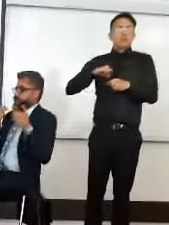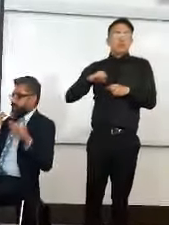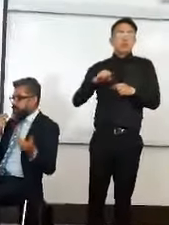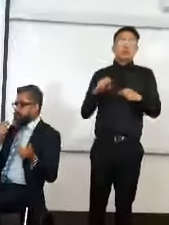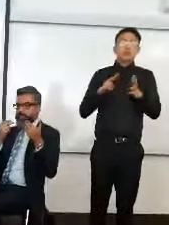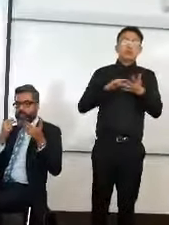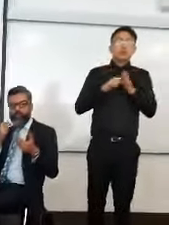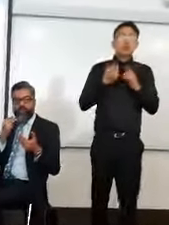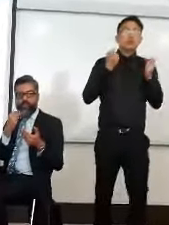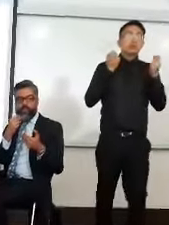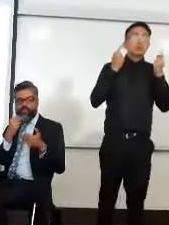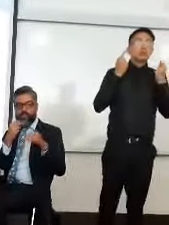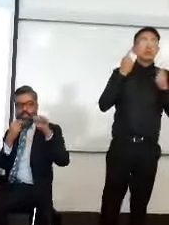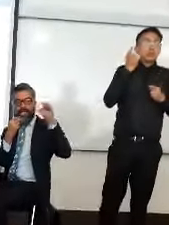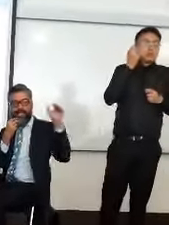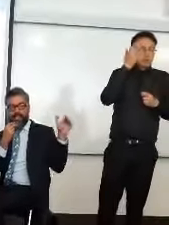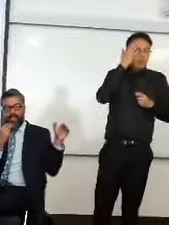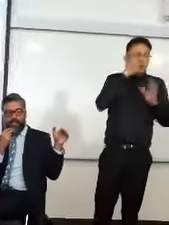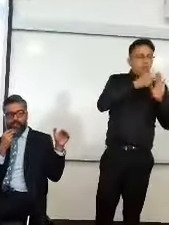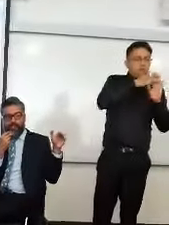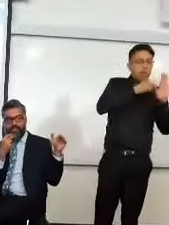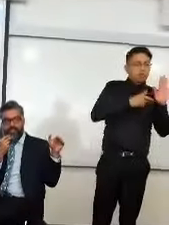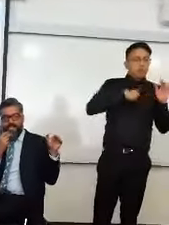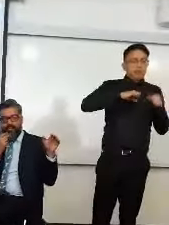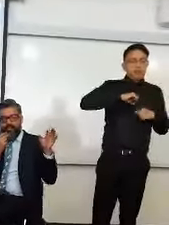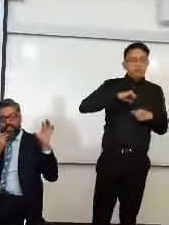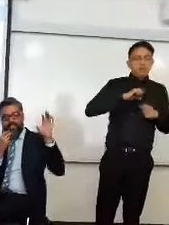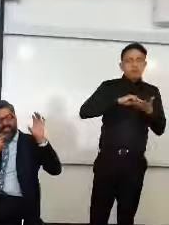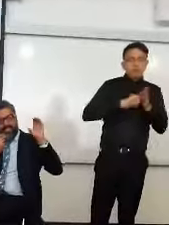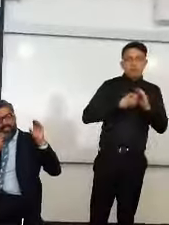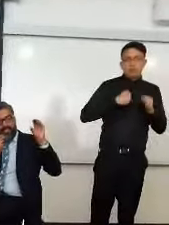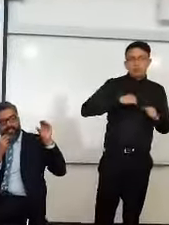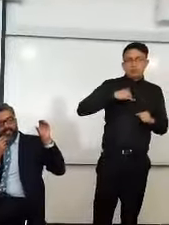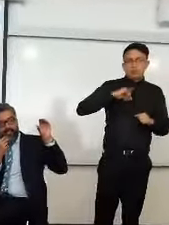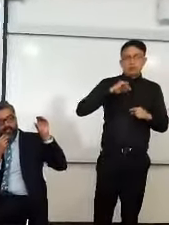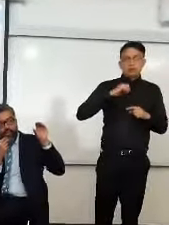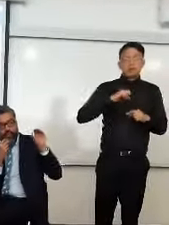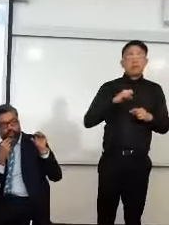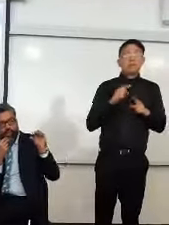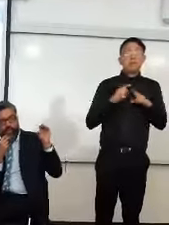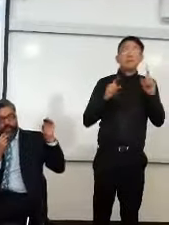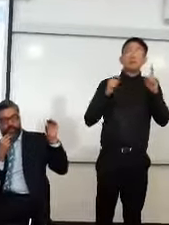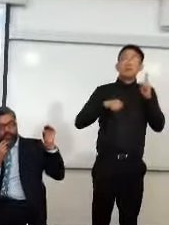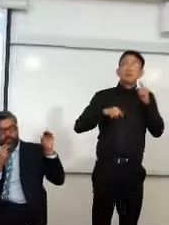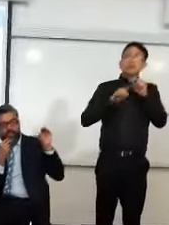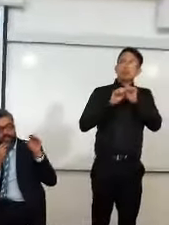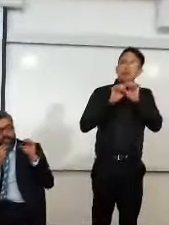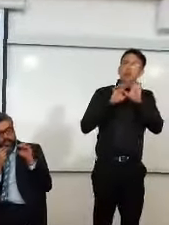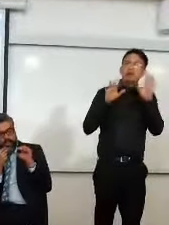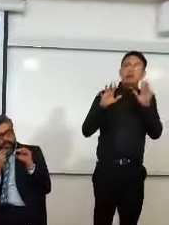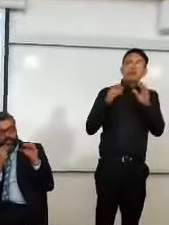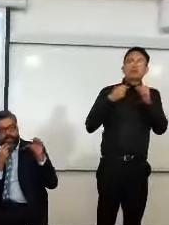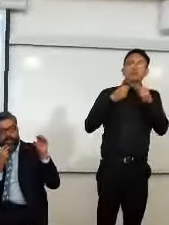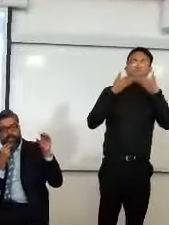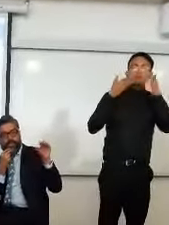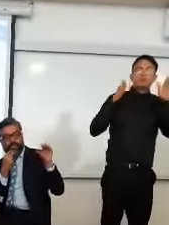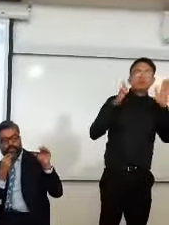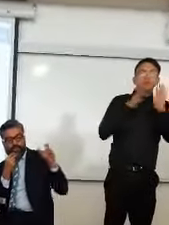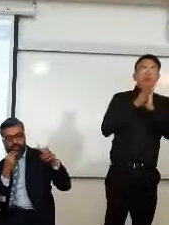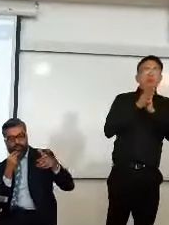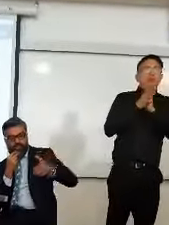claro, entendemos y marca un bloque constitucional, ahí están reconocidos. Pero hay que entender también, darle una luz o digamos o una visión en